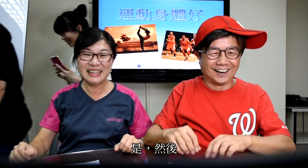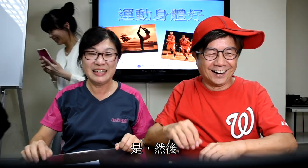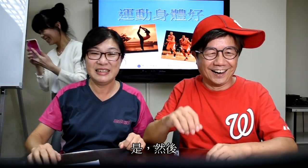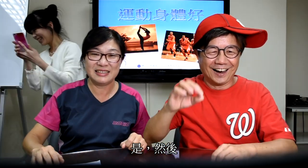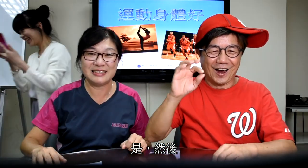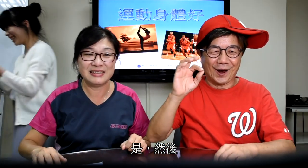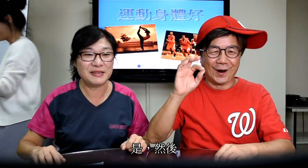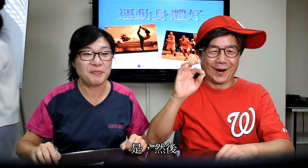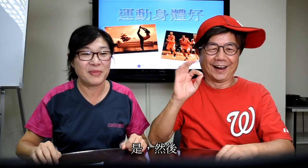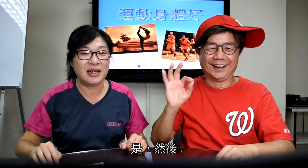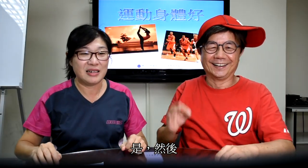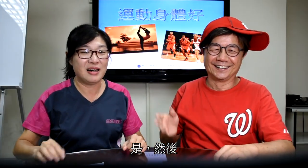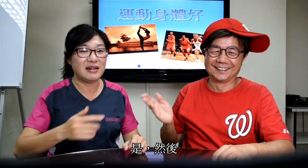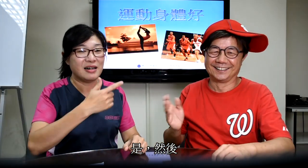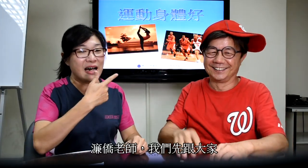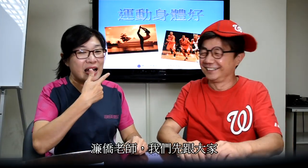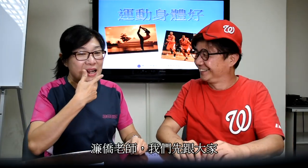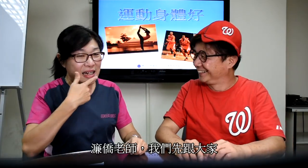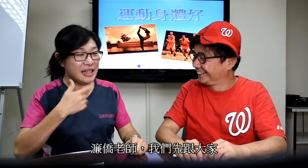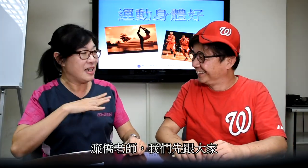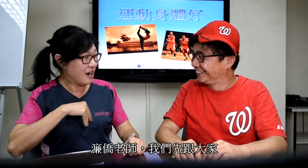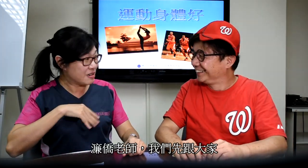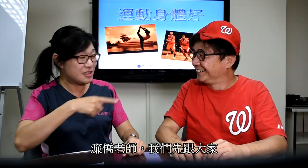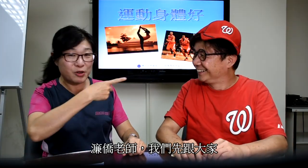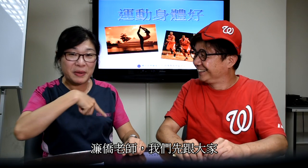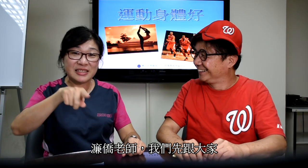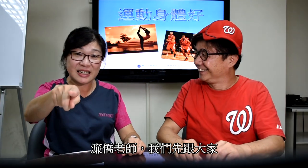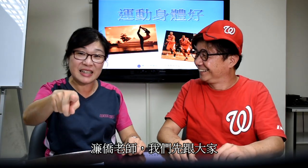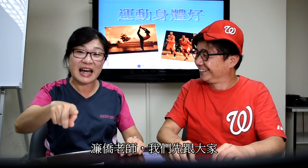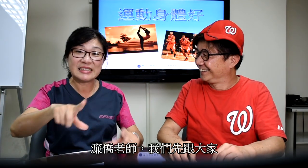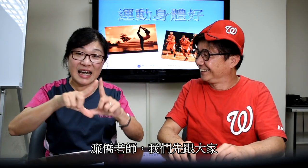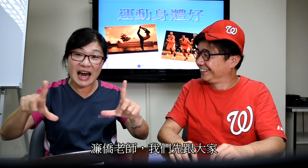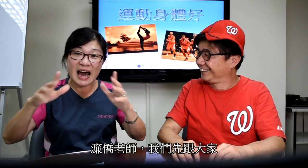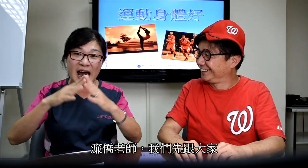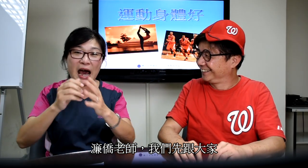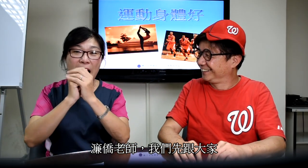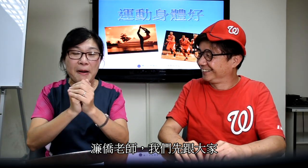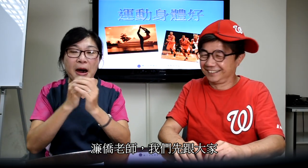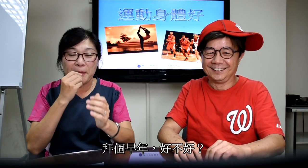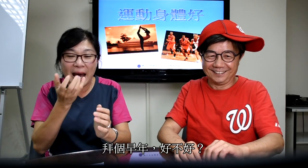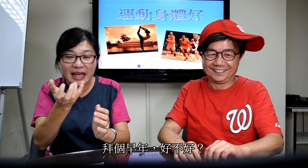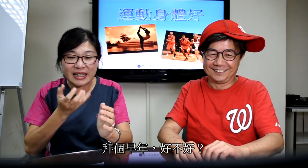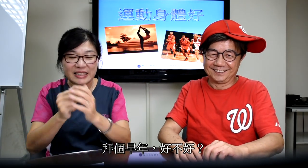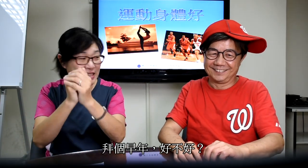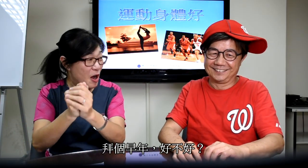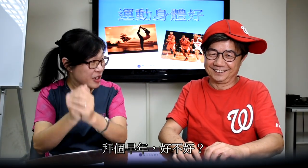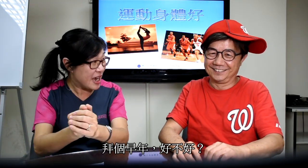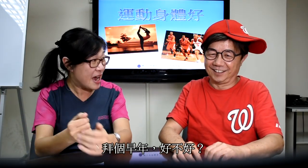谢谢。是，然后连桥老师，我们先跟大家拜个早年